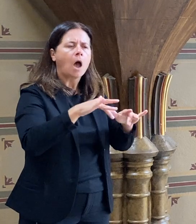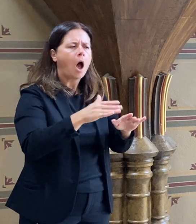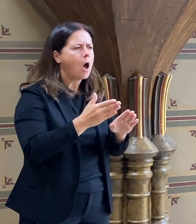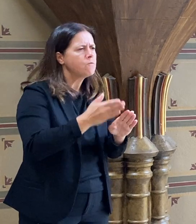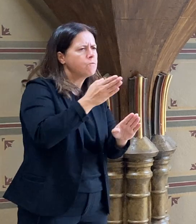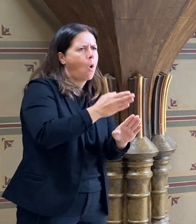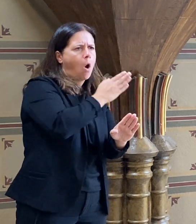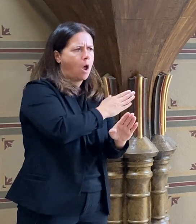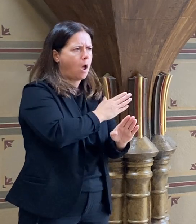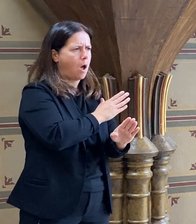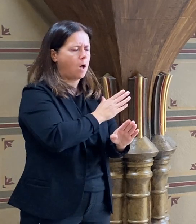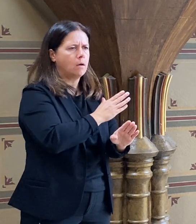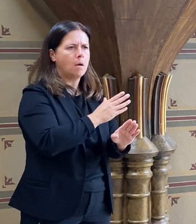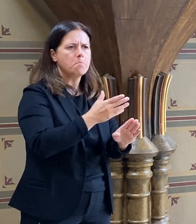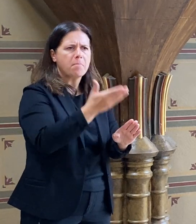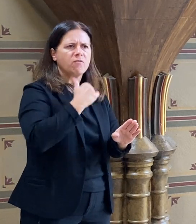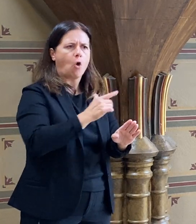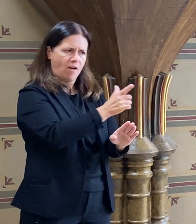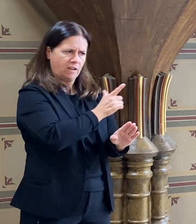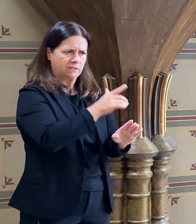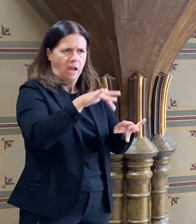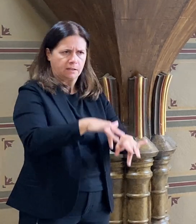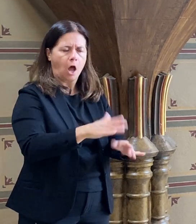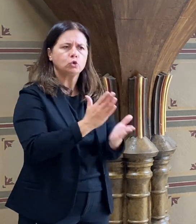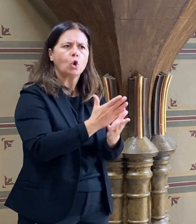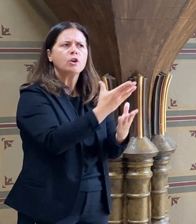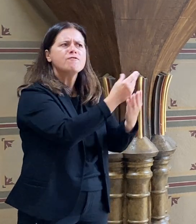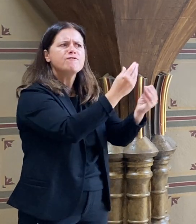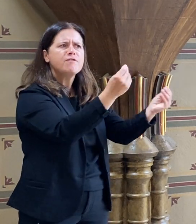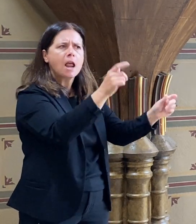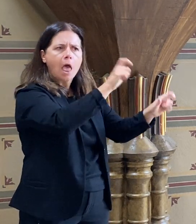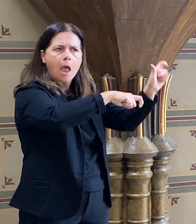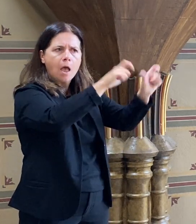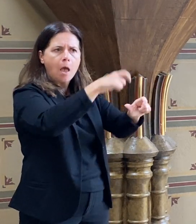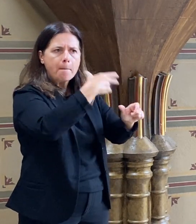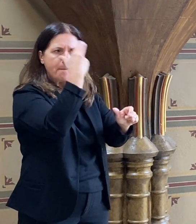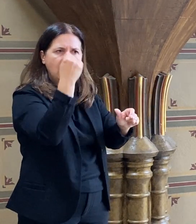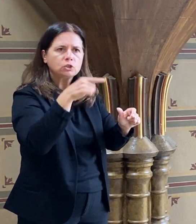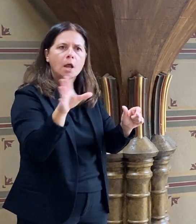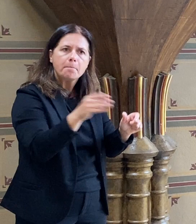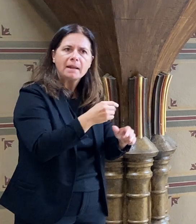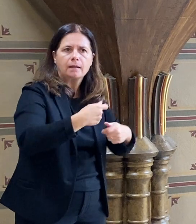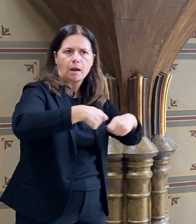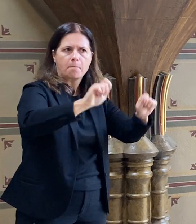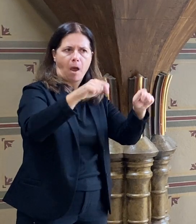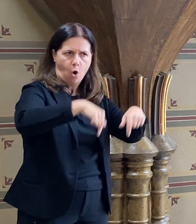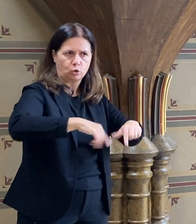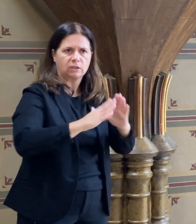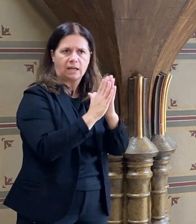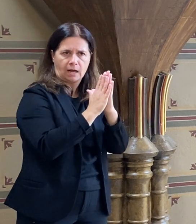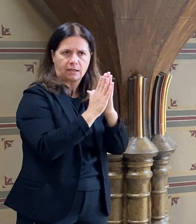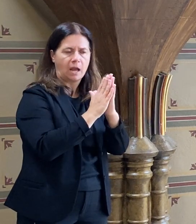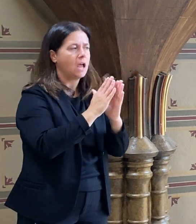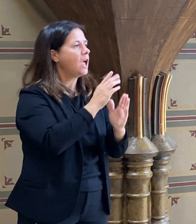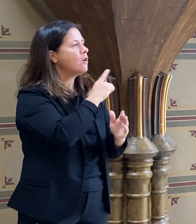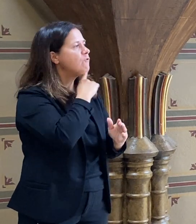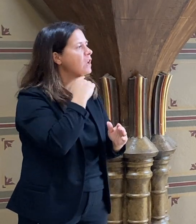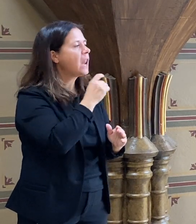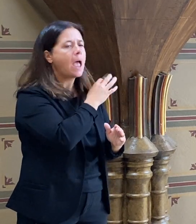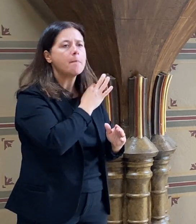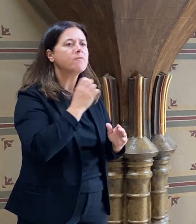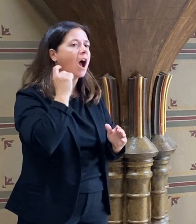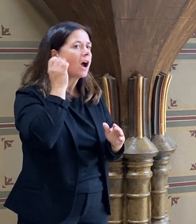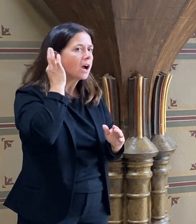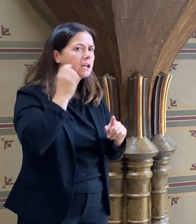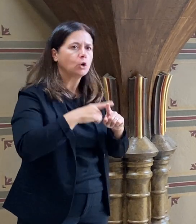schon viele Menschen an dieser unserer Kirche gebaut. Viele Pfarrer und Pfarrerinnen